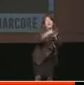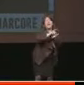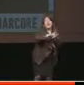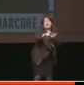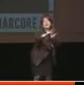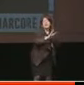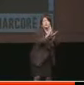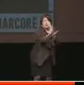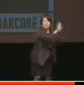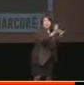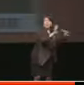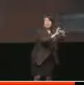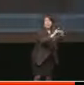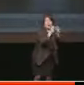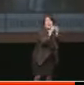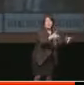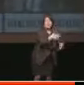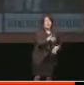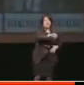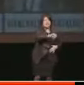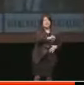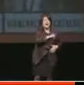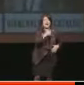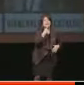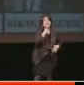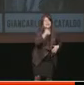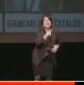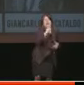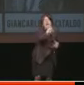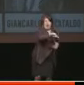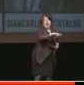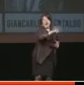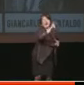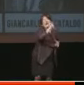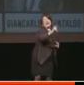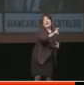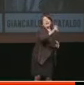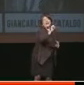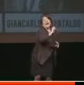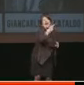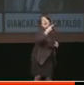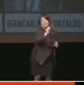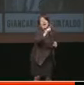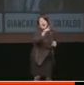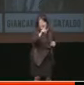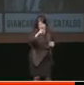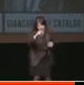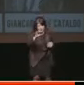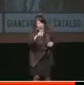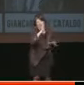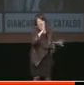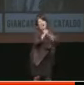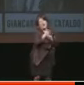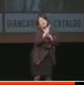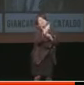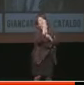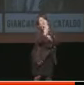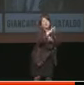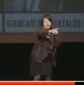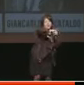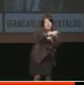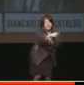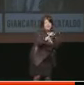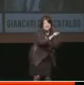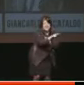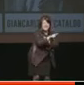spagnola Luis Sepulveda e Giancarlo De Cataldo Luis Sepulveda e Giancarlo De Cataldo sono vecchi amici proveranno a raccontarci